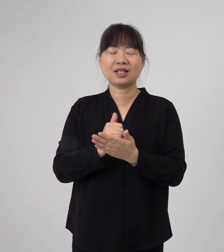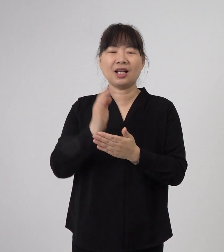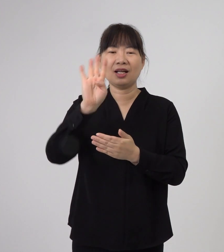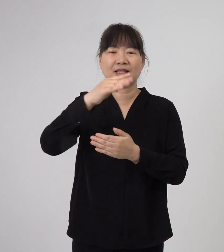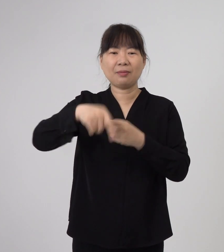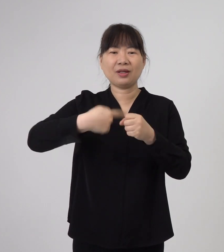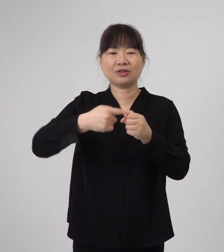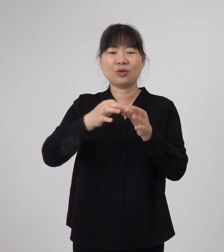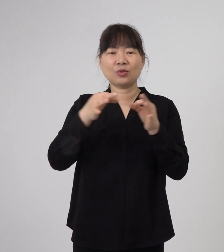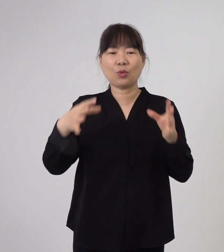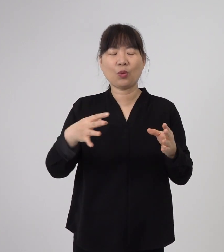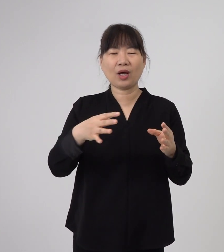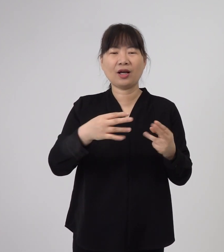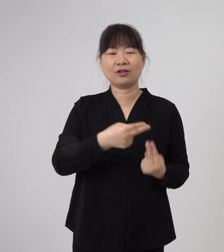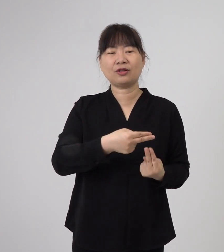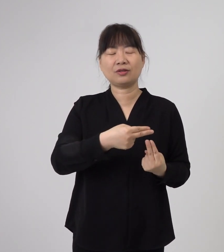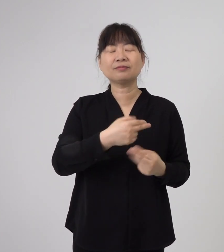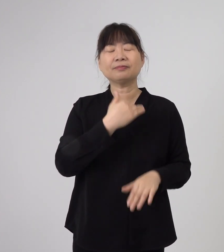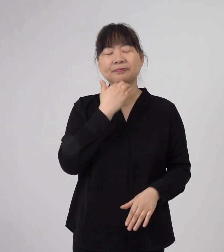400년을 두고 봐요.